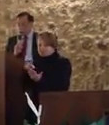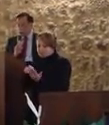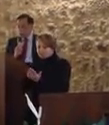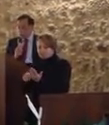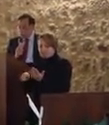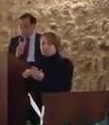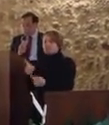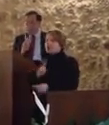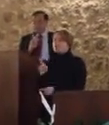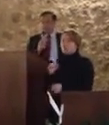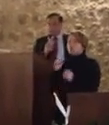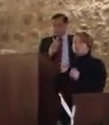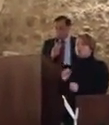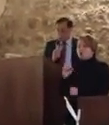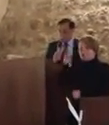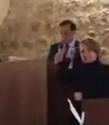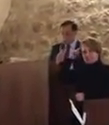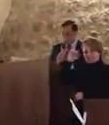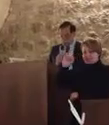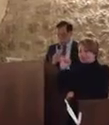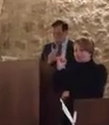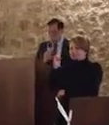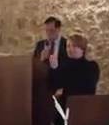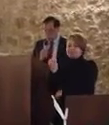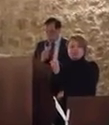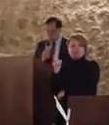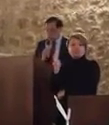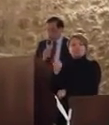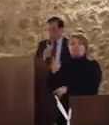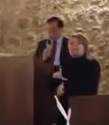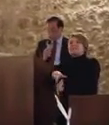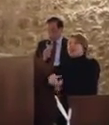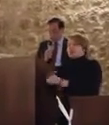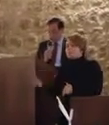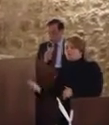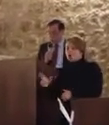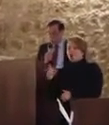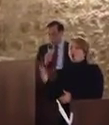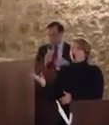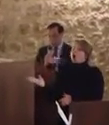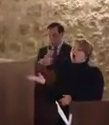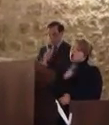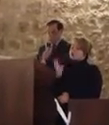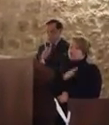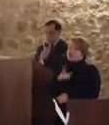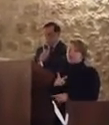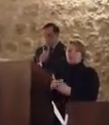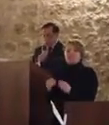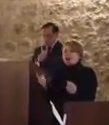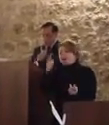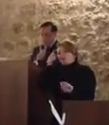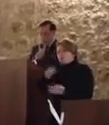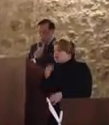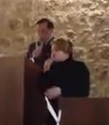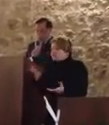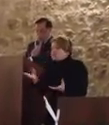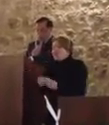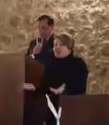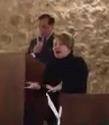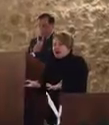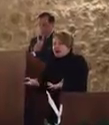non potremo voltare la testa per molto tempo, l'Occidente non sa più che fare, non ha più una